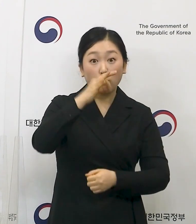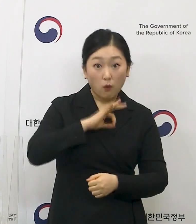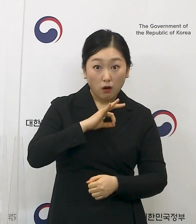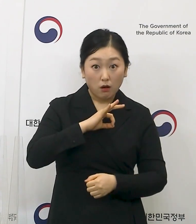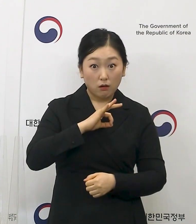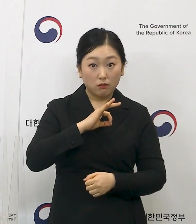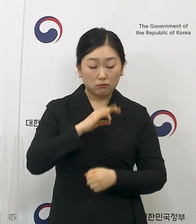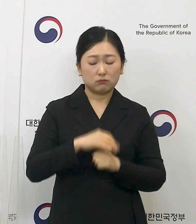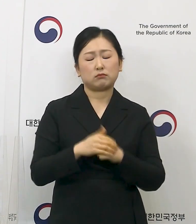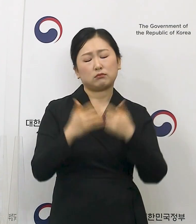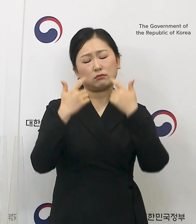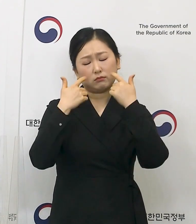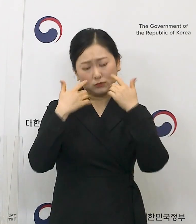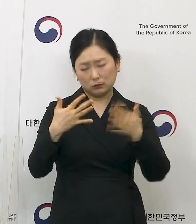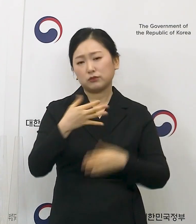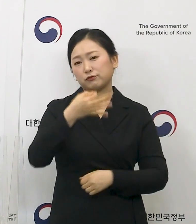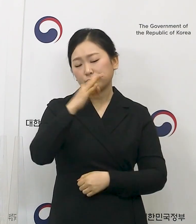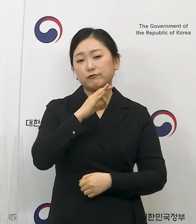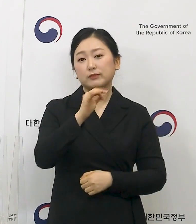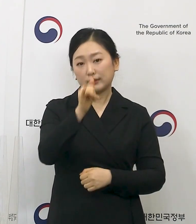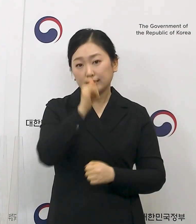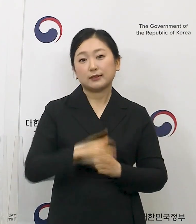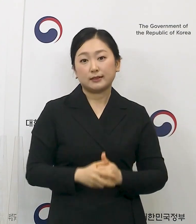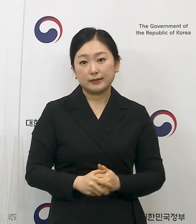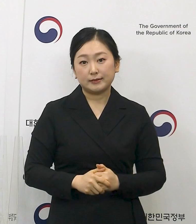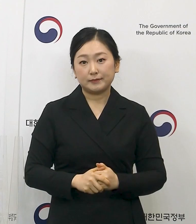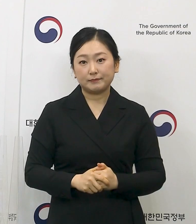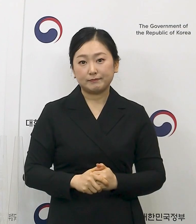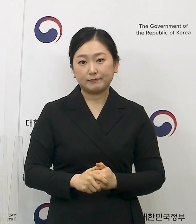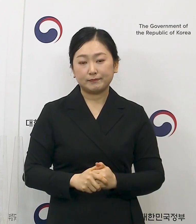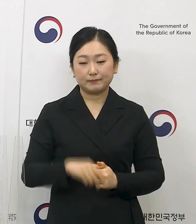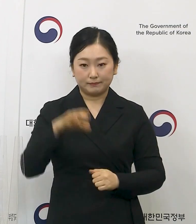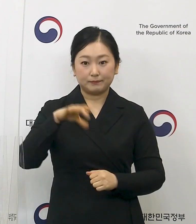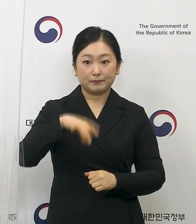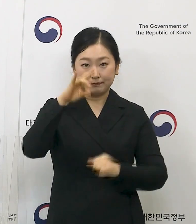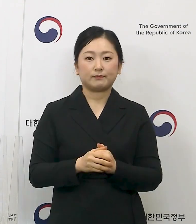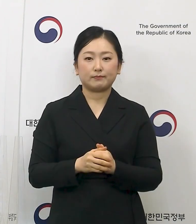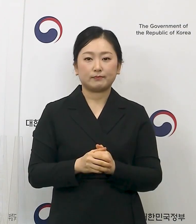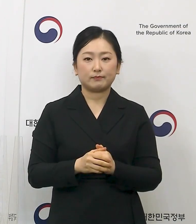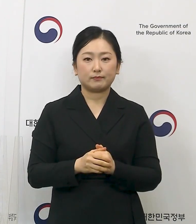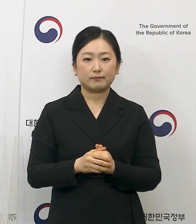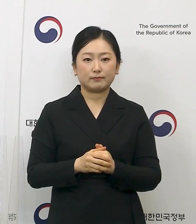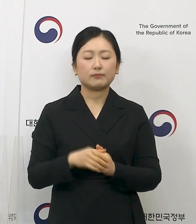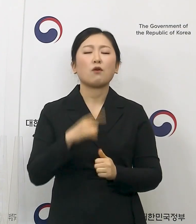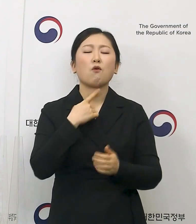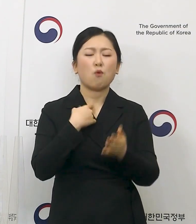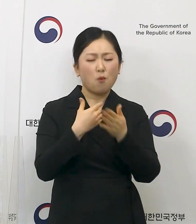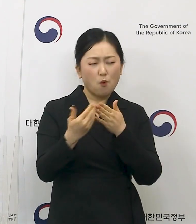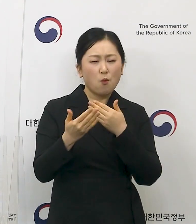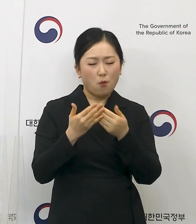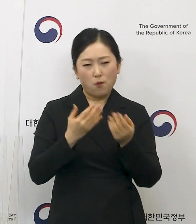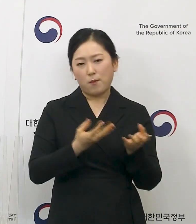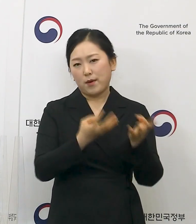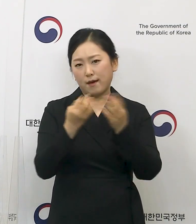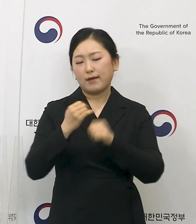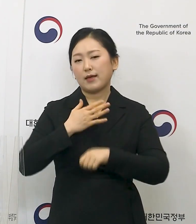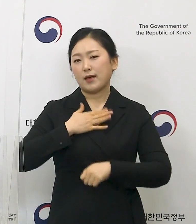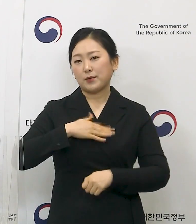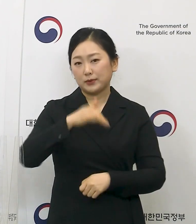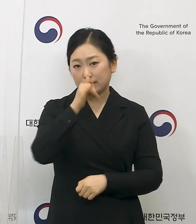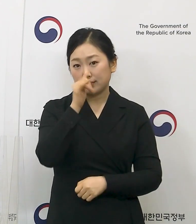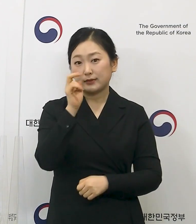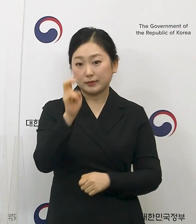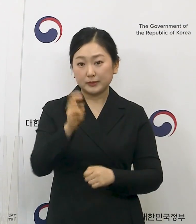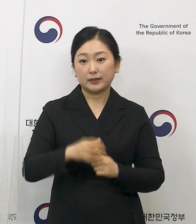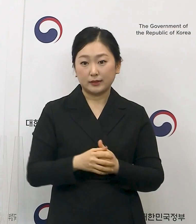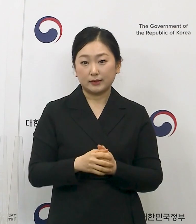없이 명확합니다. 먼저 우리 국민들께서도 경험으로 잘 알고 계십니다.